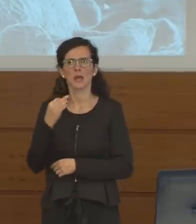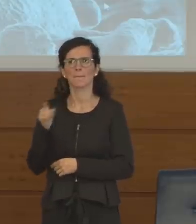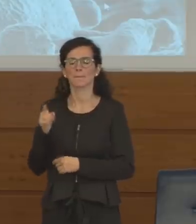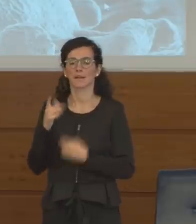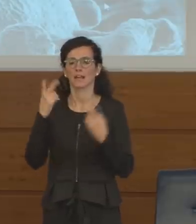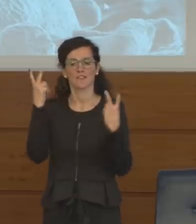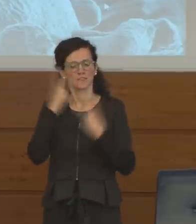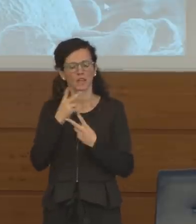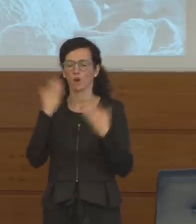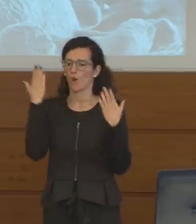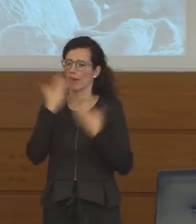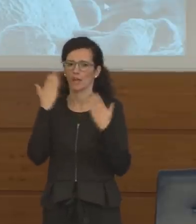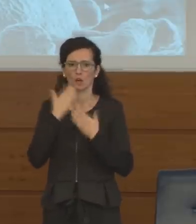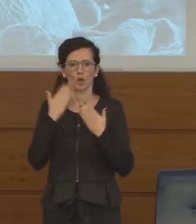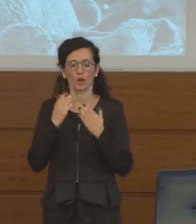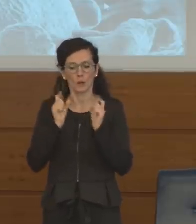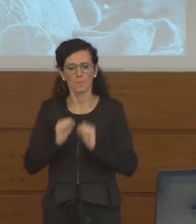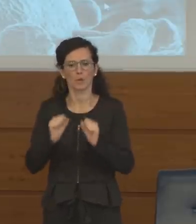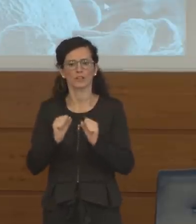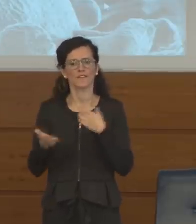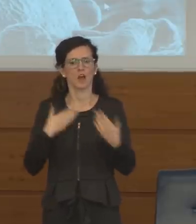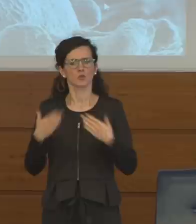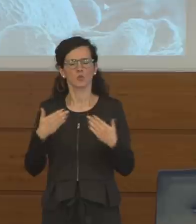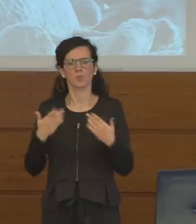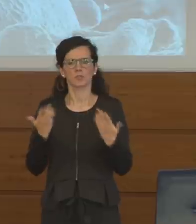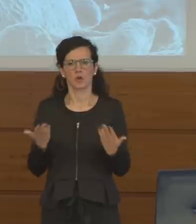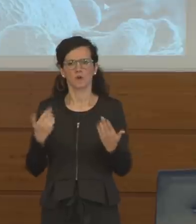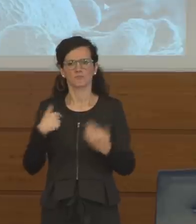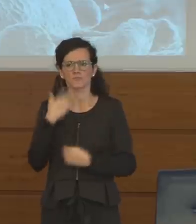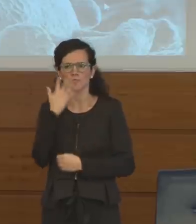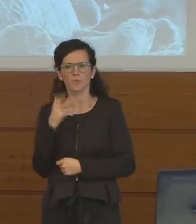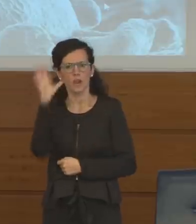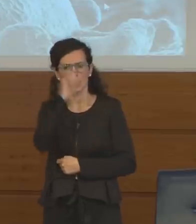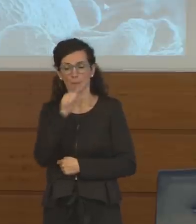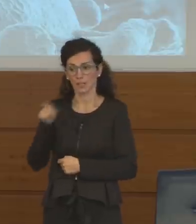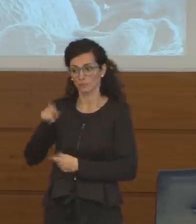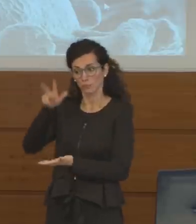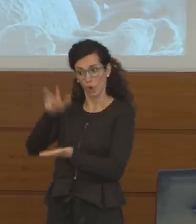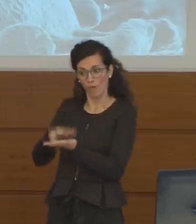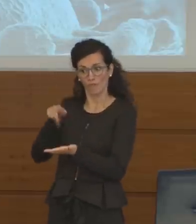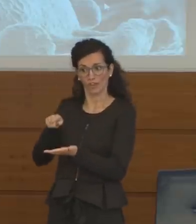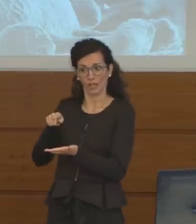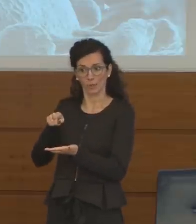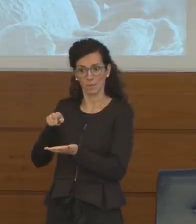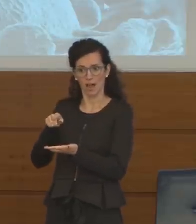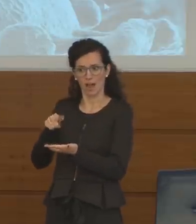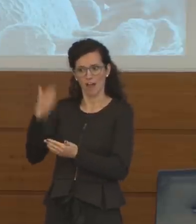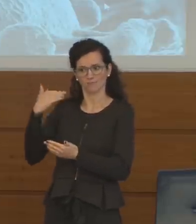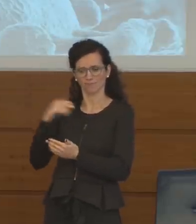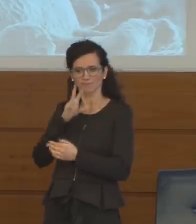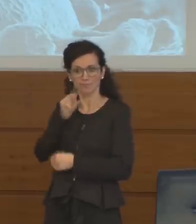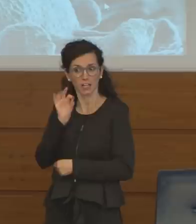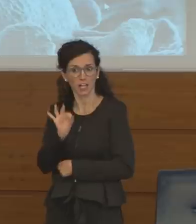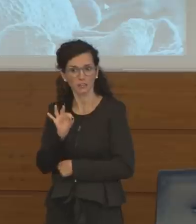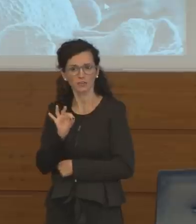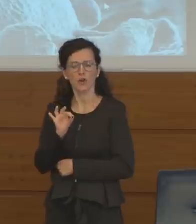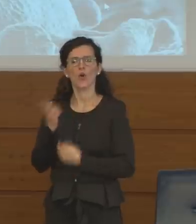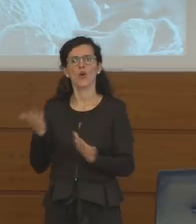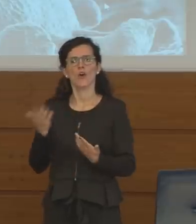un errore non averlo fatto subito. Intanto volevo capire se conferma queste sue parole. Volevo capire